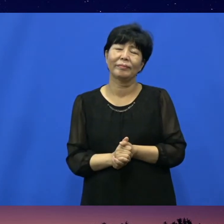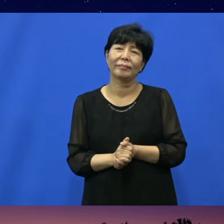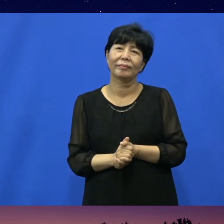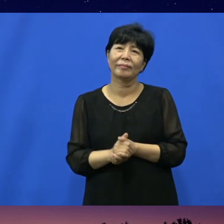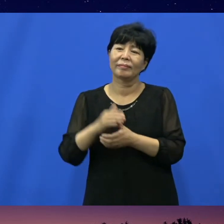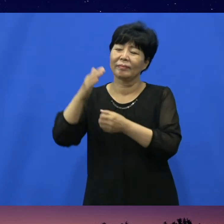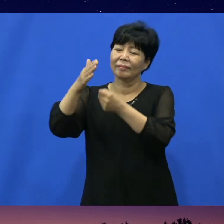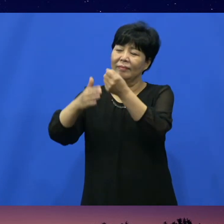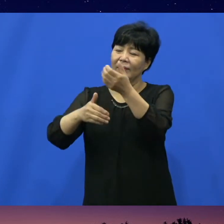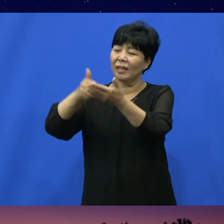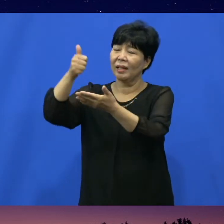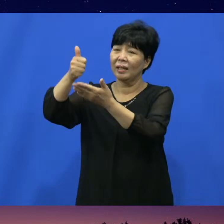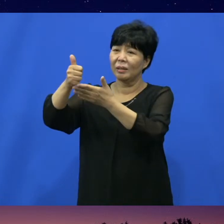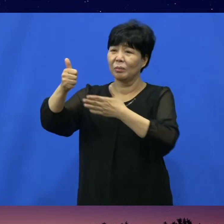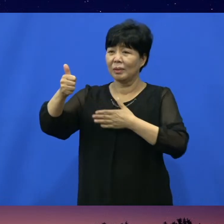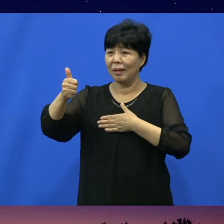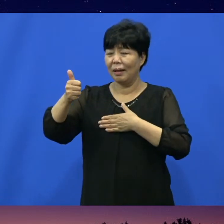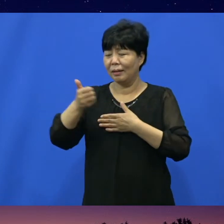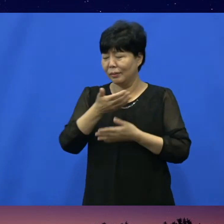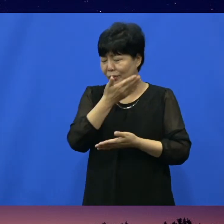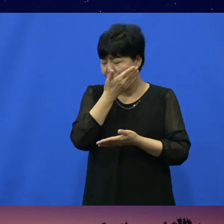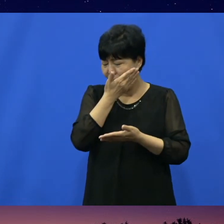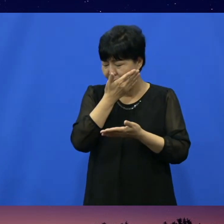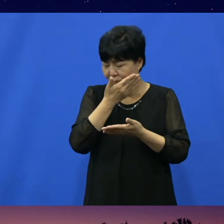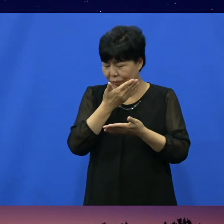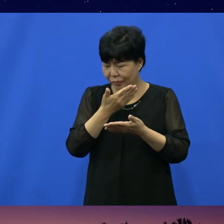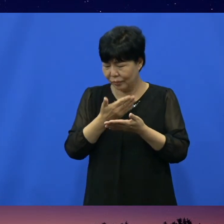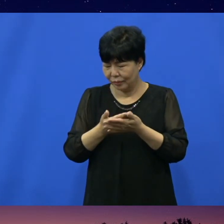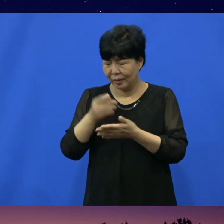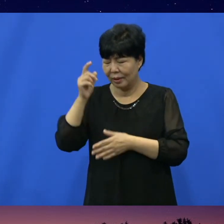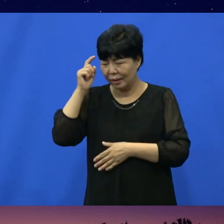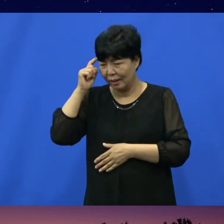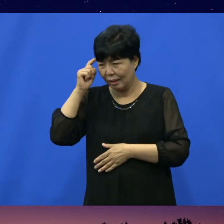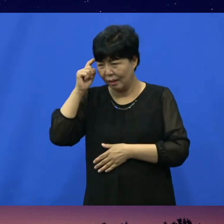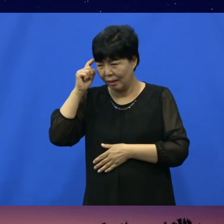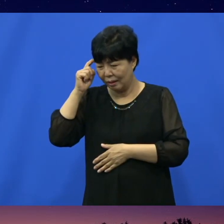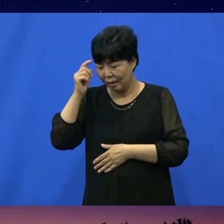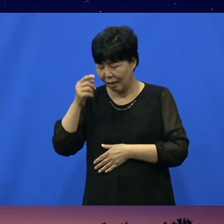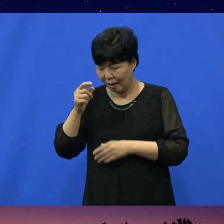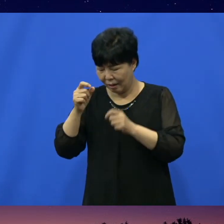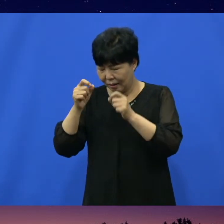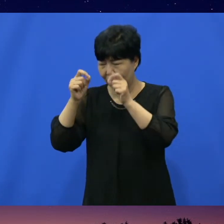하나님이 나를 얼마나 소중히 다루시는가를 배운 사람은 다른 사람을 소중히 여기는 겁니다.